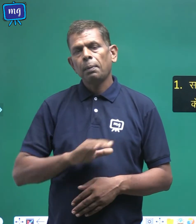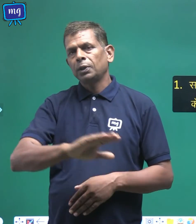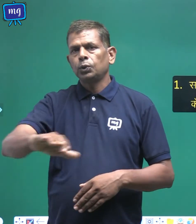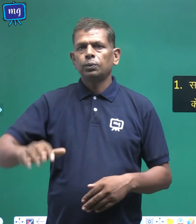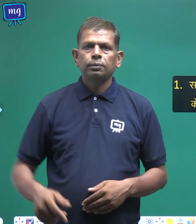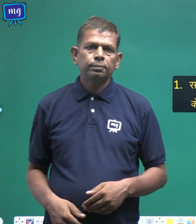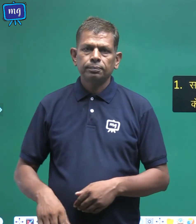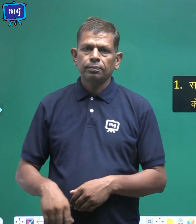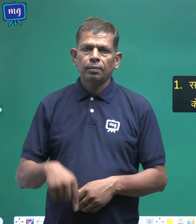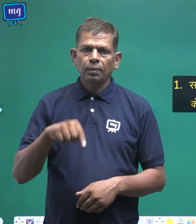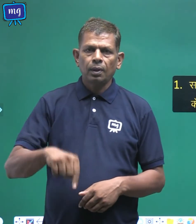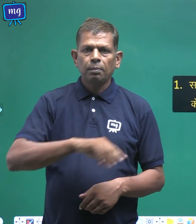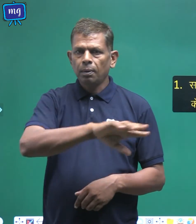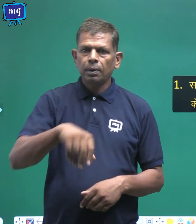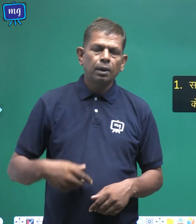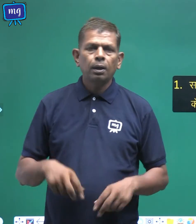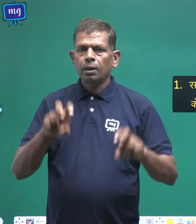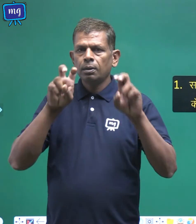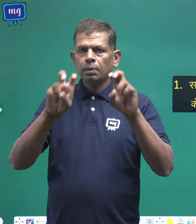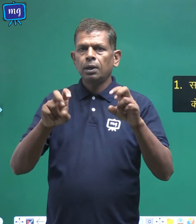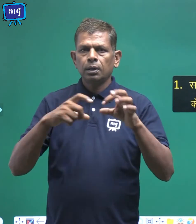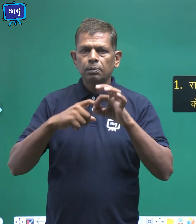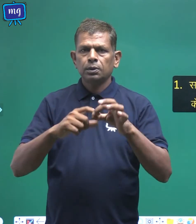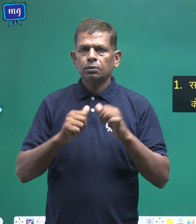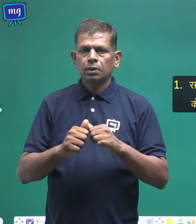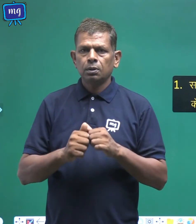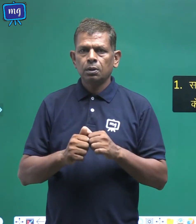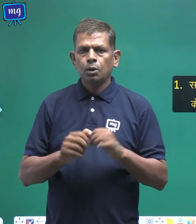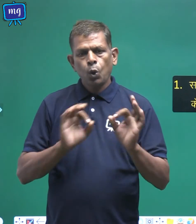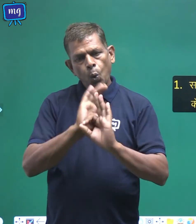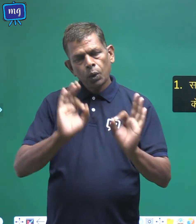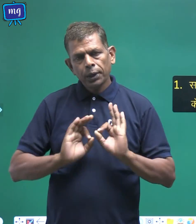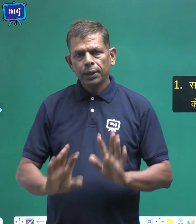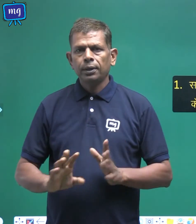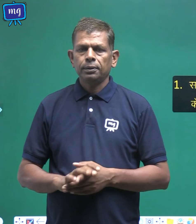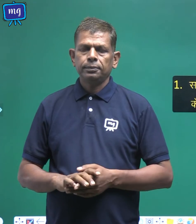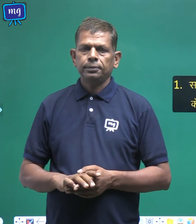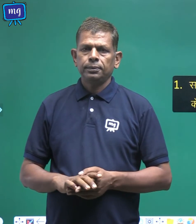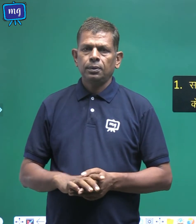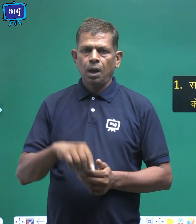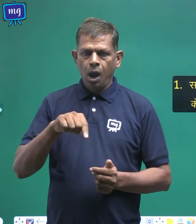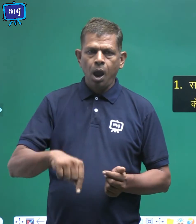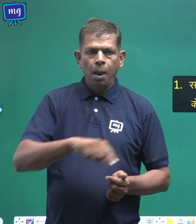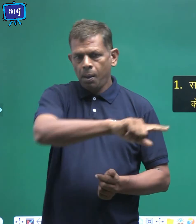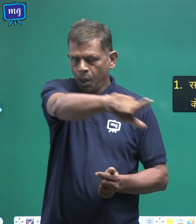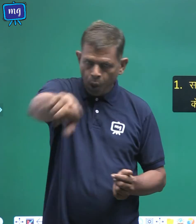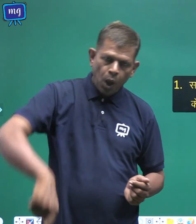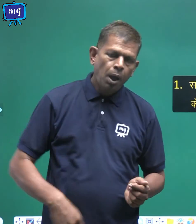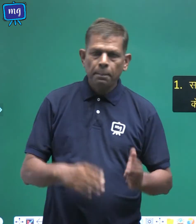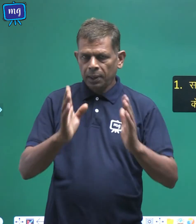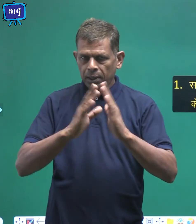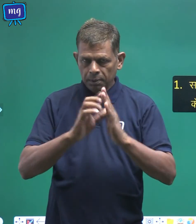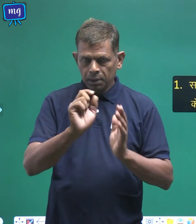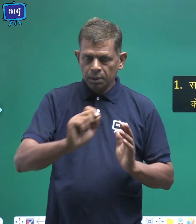बच्चों, अब हमने पाठ के प्रश्न उत्तर पूरे कर लिए हैं। अब आप गृह कार्य करेंगे।